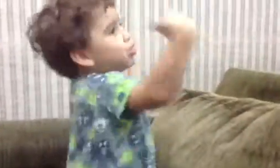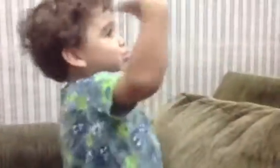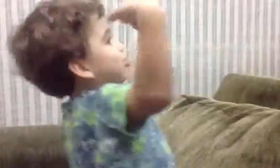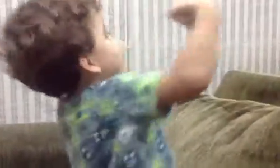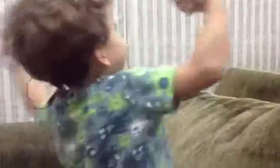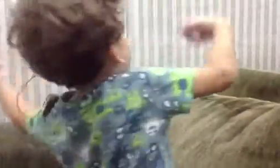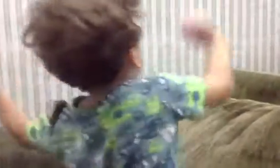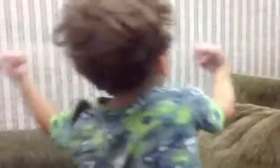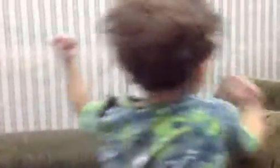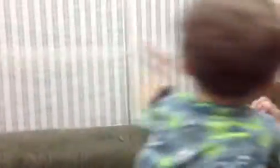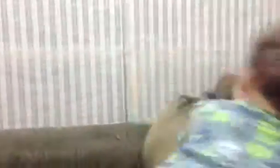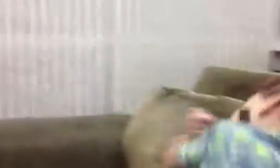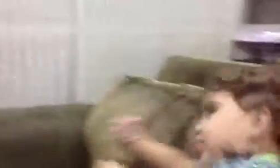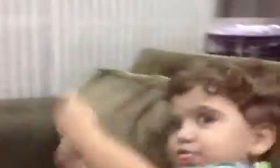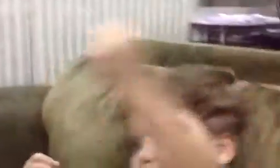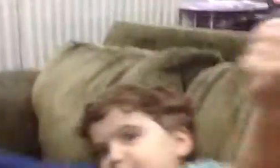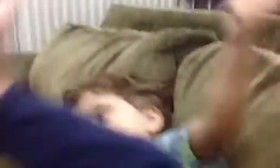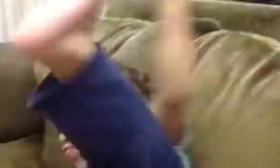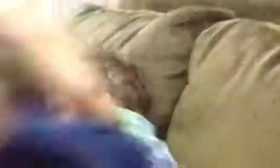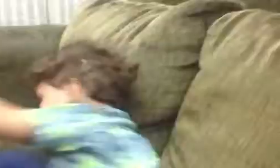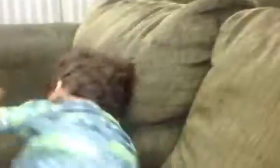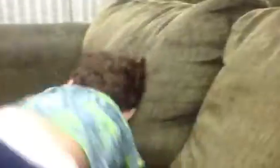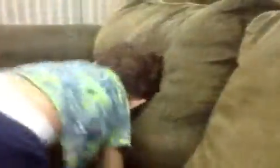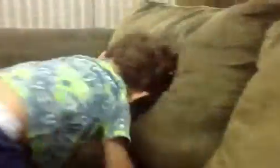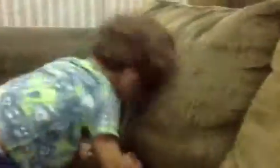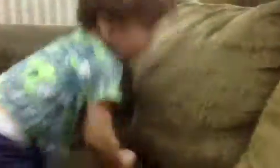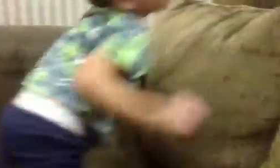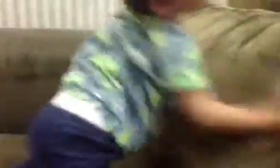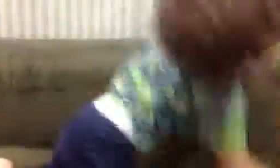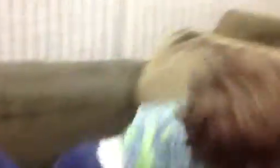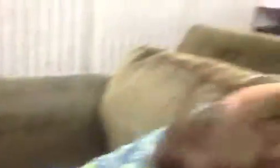Vai no vum, mas está muito sem graça.